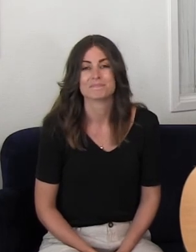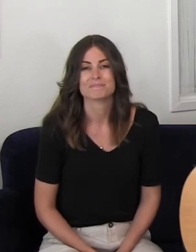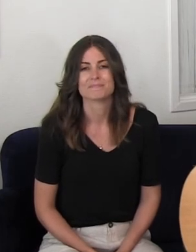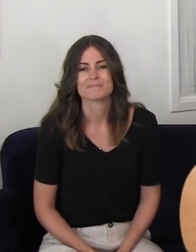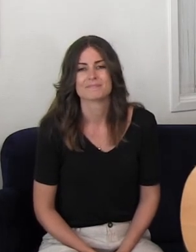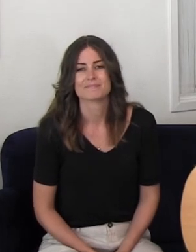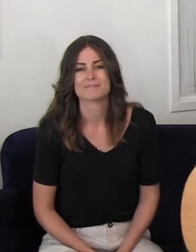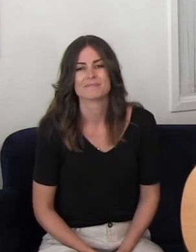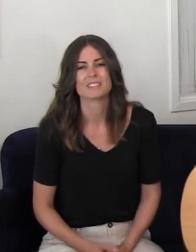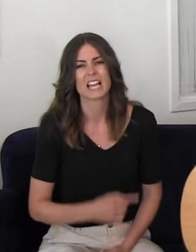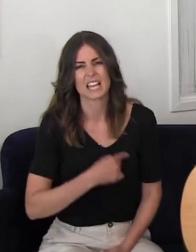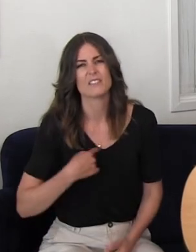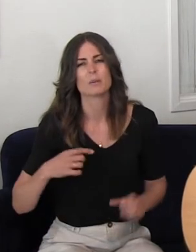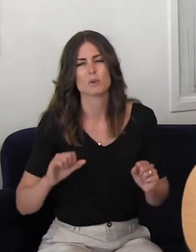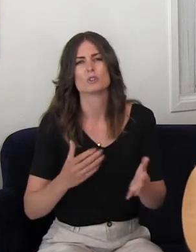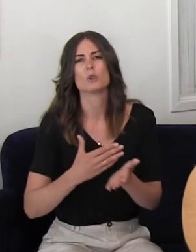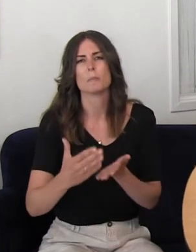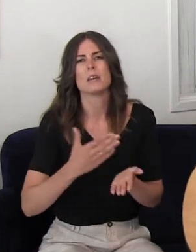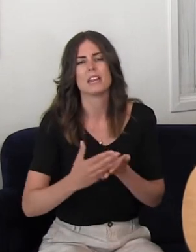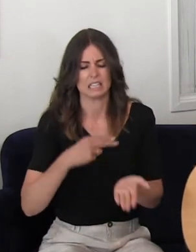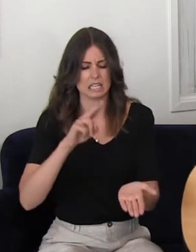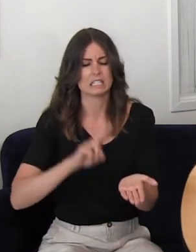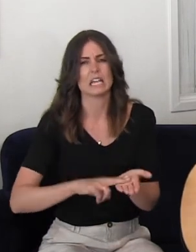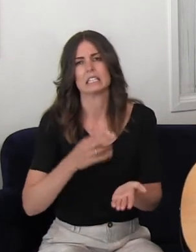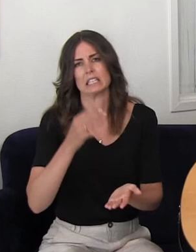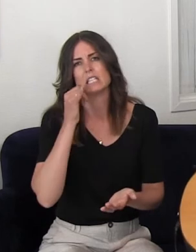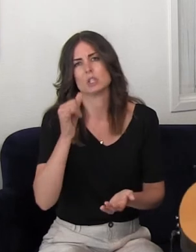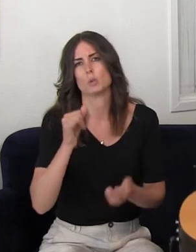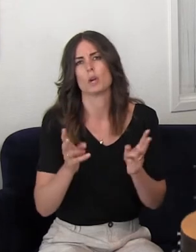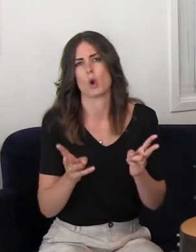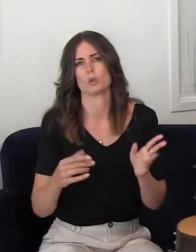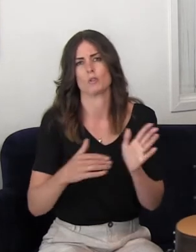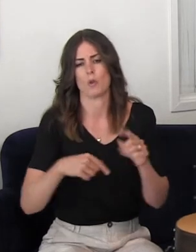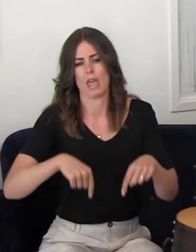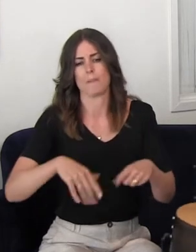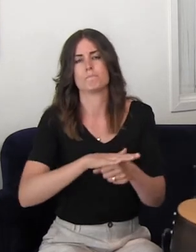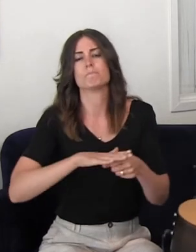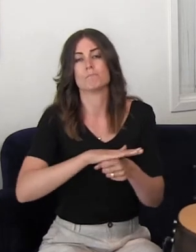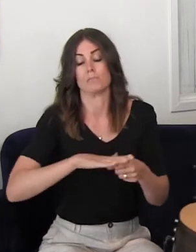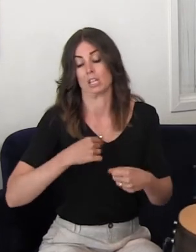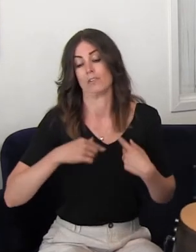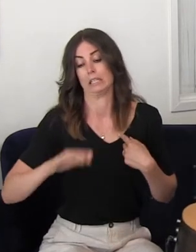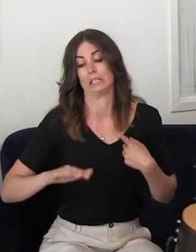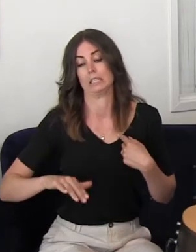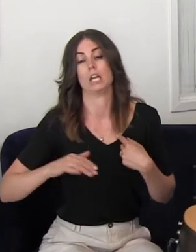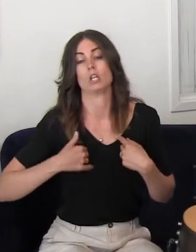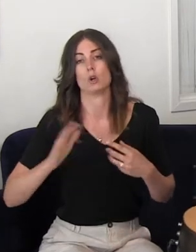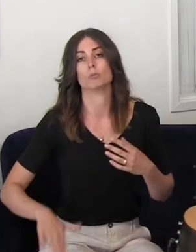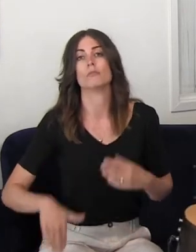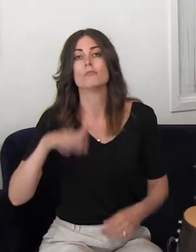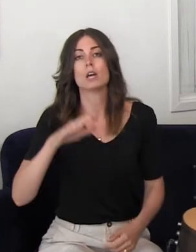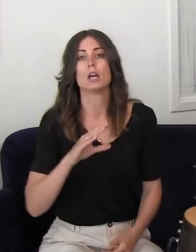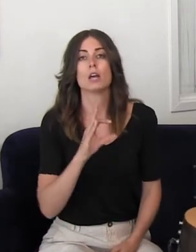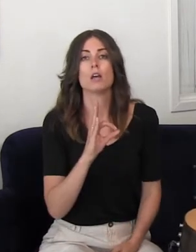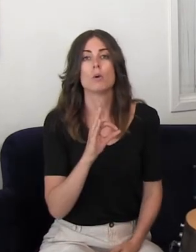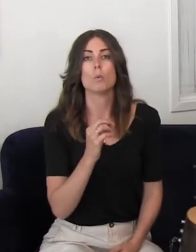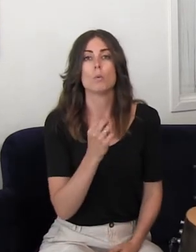måste ju få med en sann historia ifrån bygden här också. När jag var liten, jag uppvuxen i ett samhälle som heter